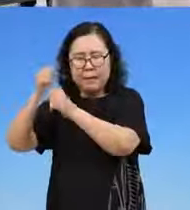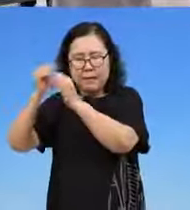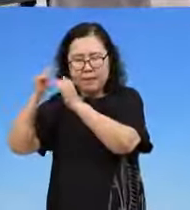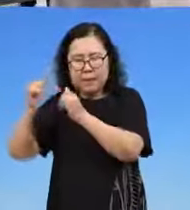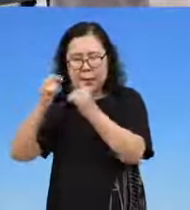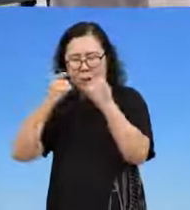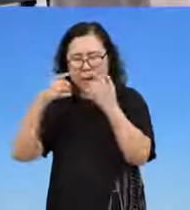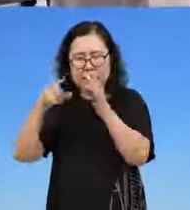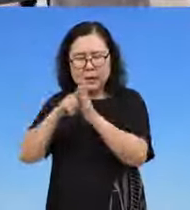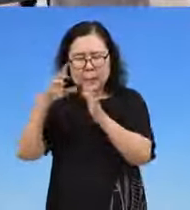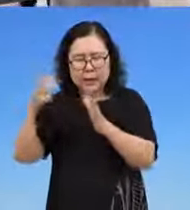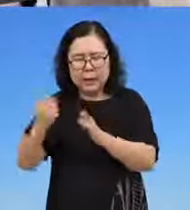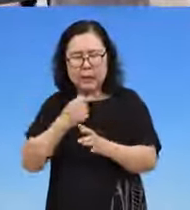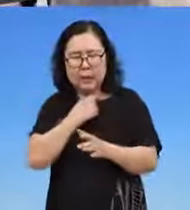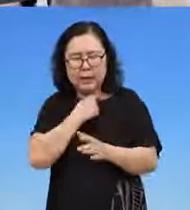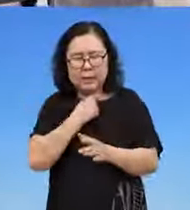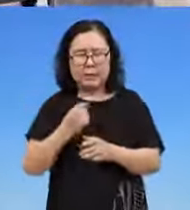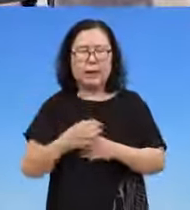주는 은혜의